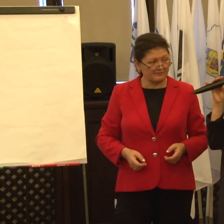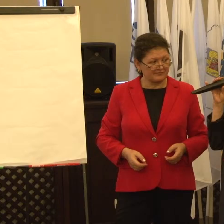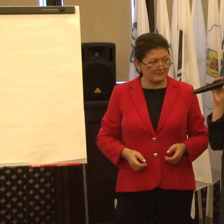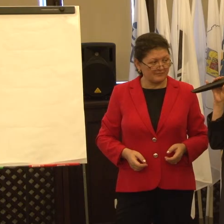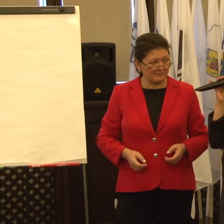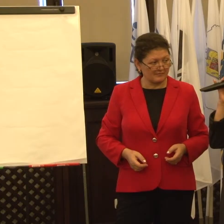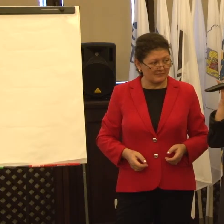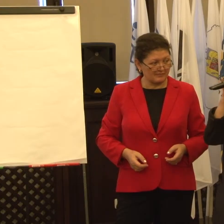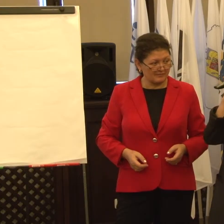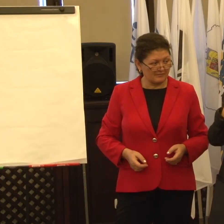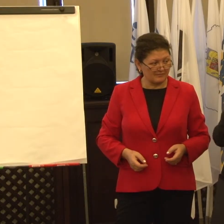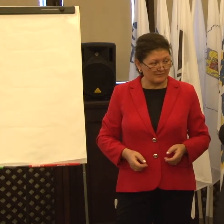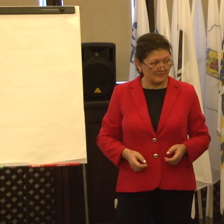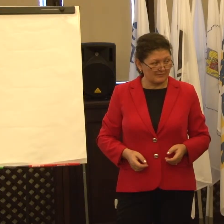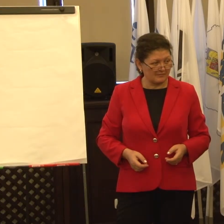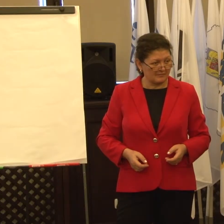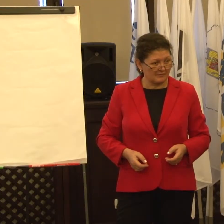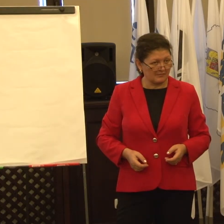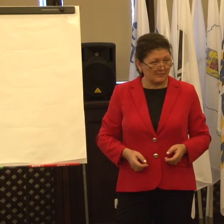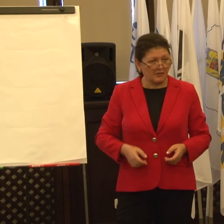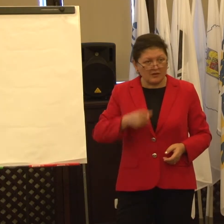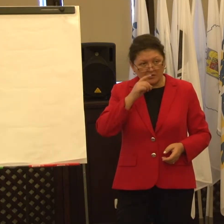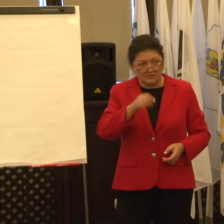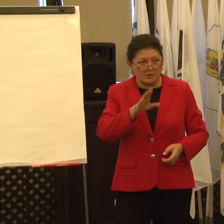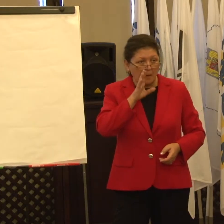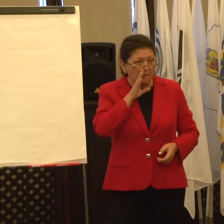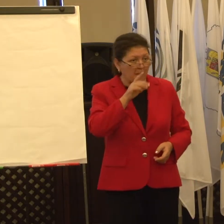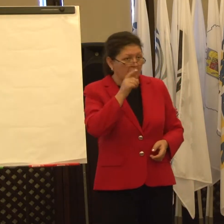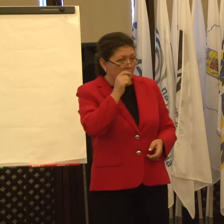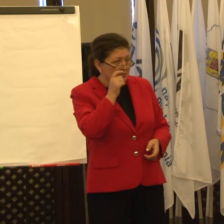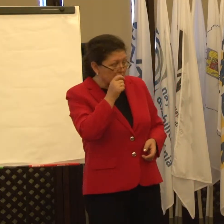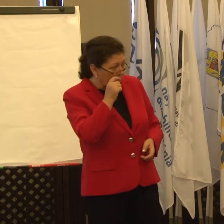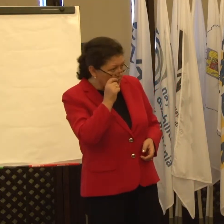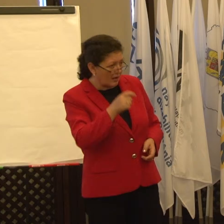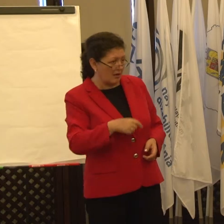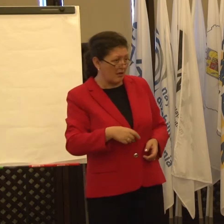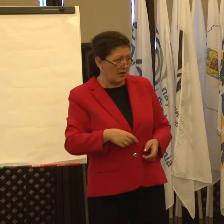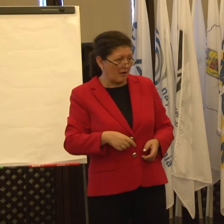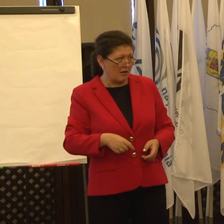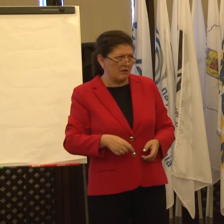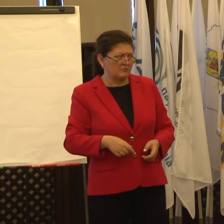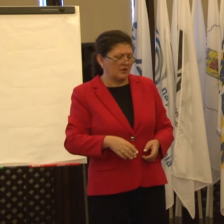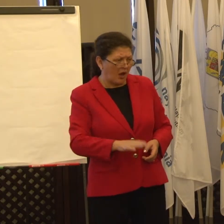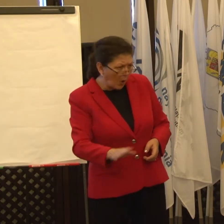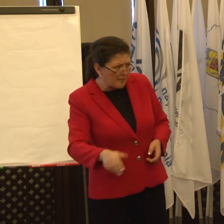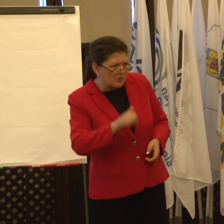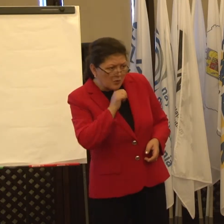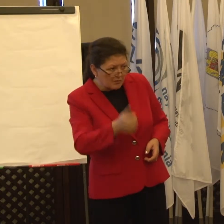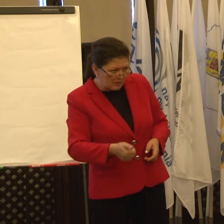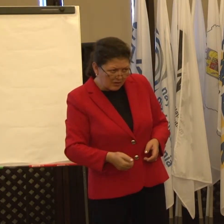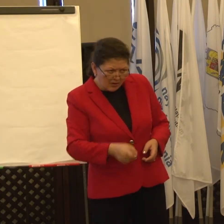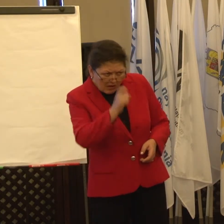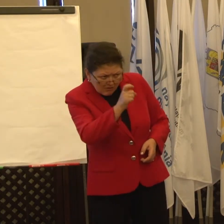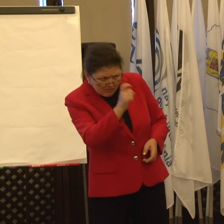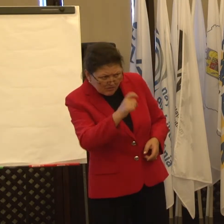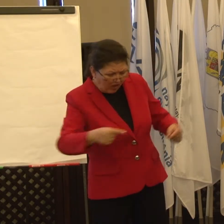copii în școală. Pentru că părinții își vor lua toți copiii din școala aceasta și vă aduce în altă școală.